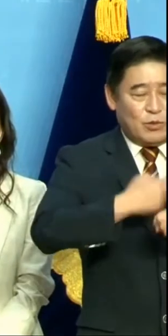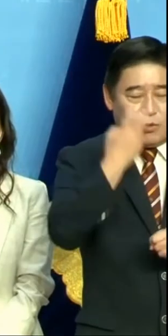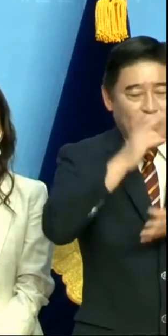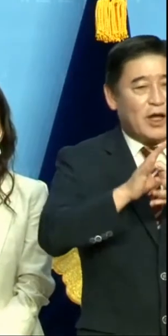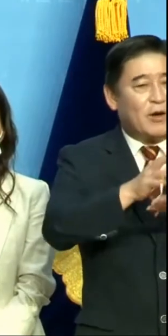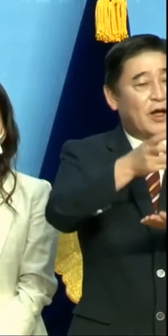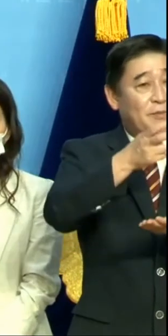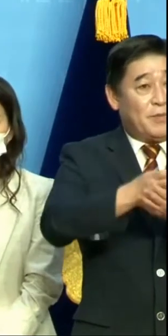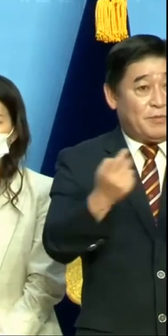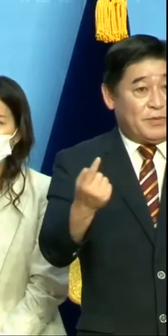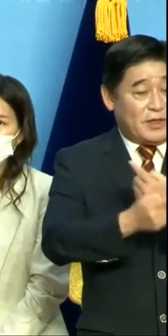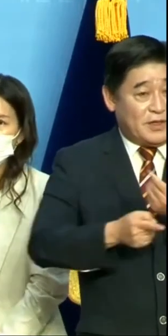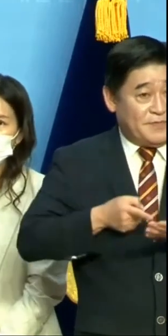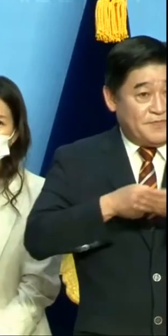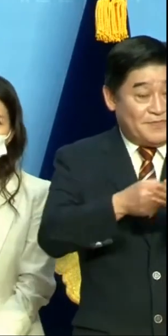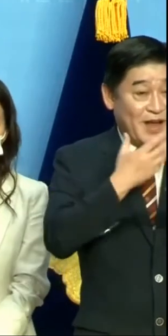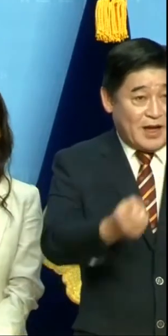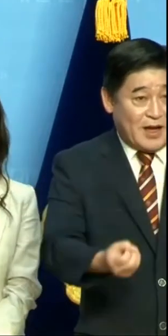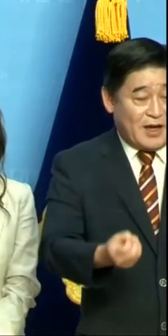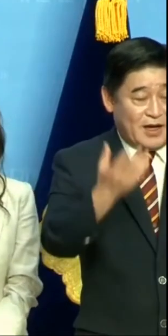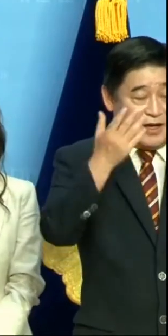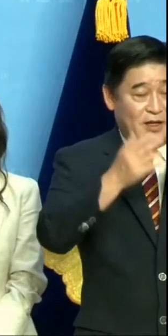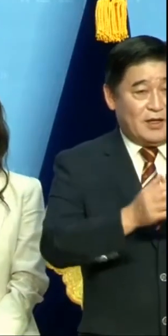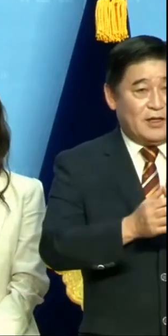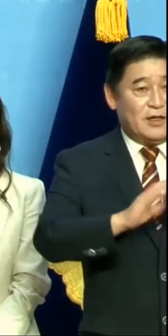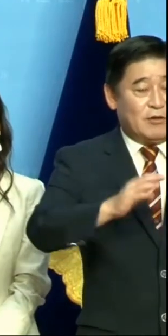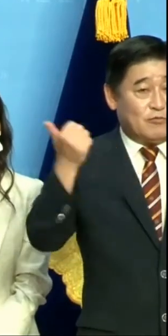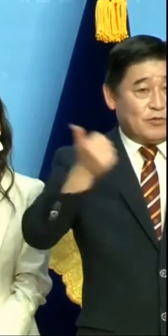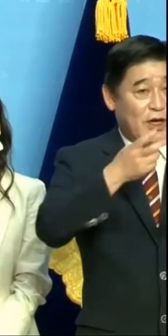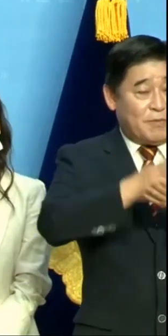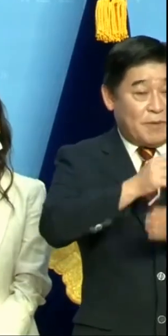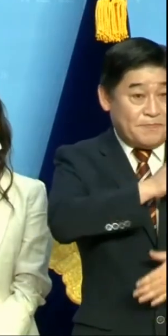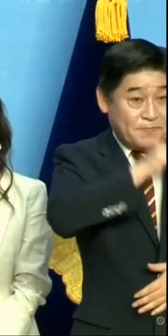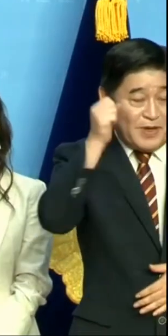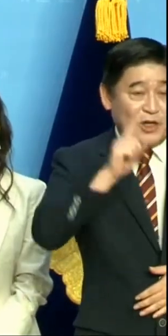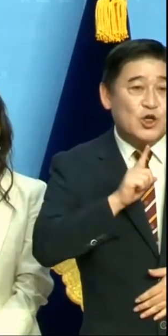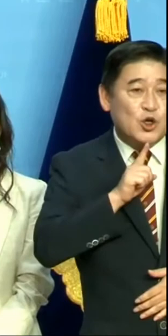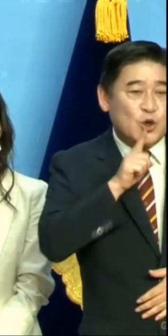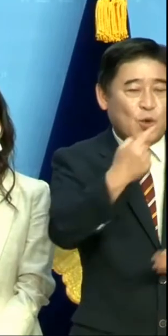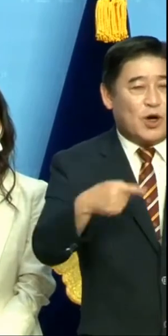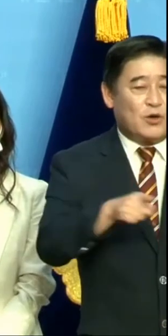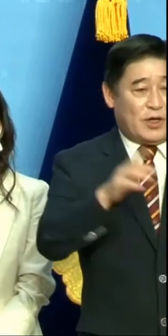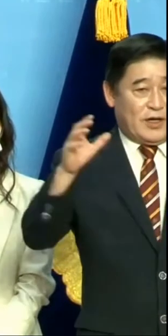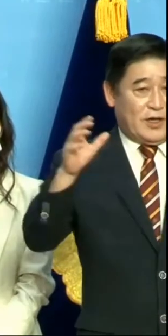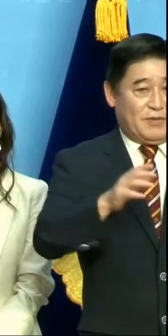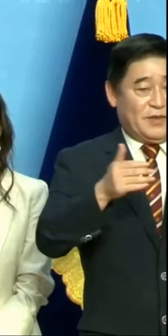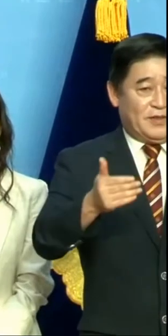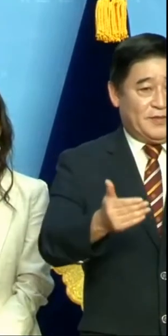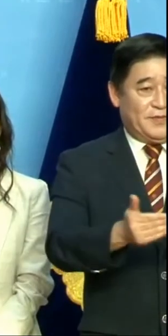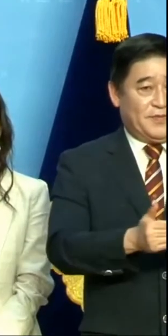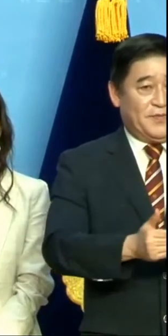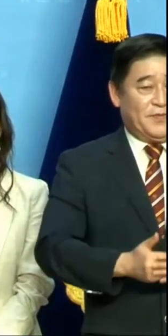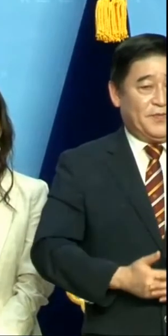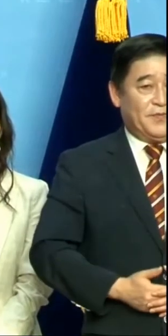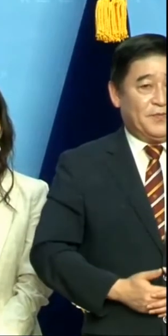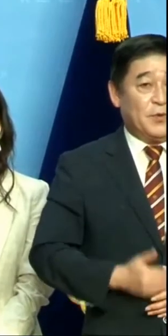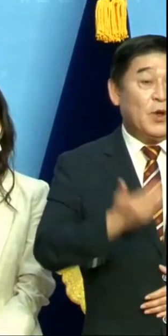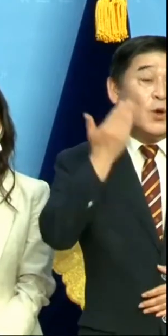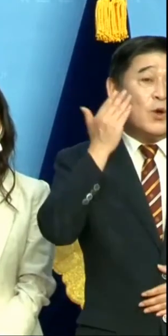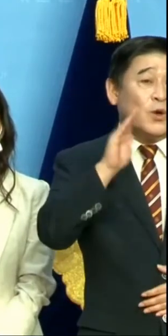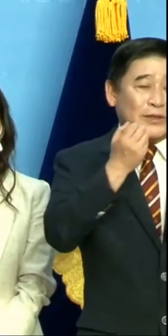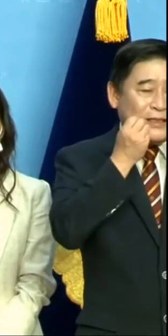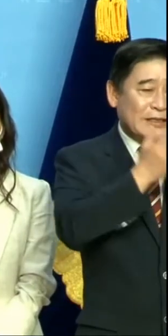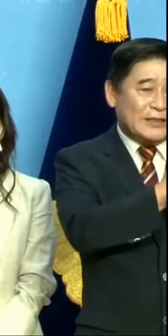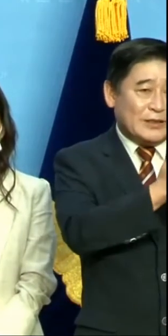법률 개정안 발의를 환영하며 국회 법안의 통과를 촉구하기 위해 이 자리에 모였다 최근